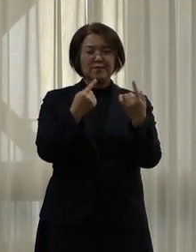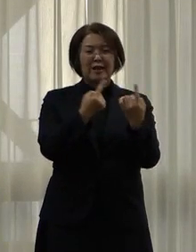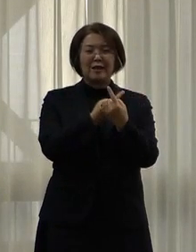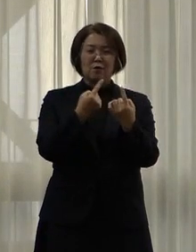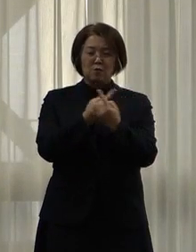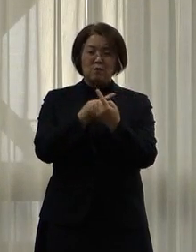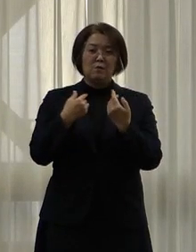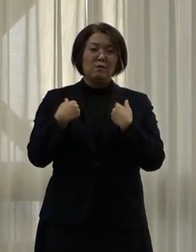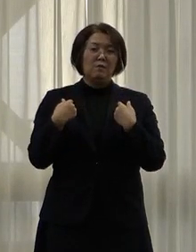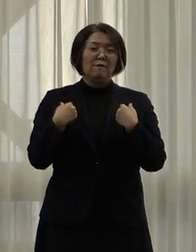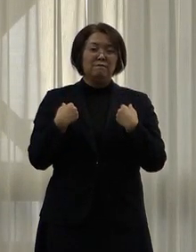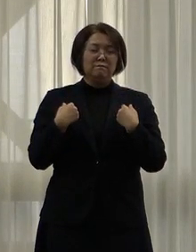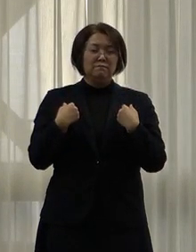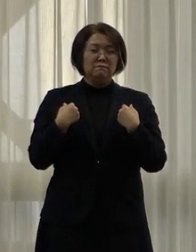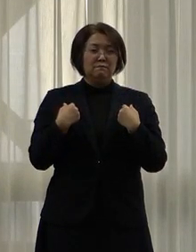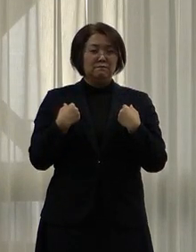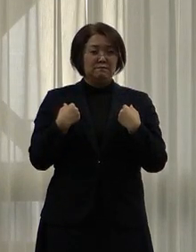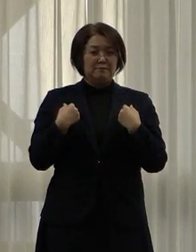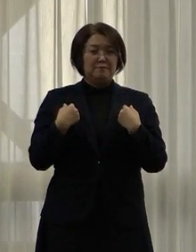も出てきますので、